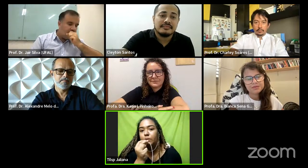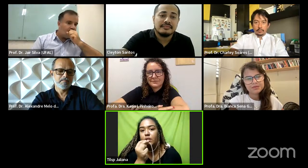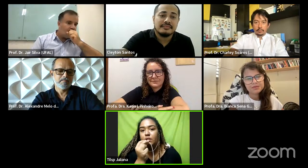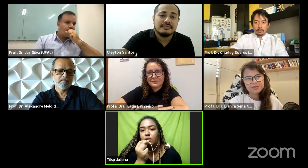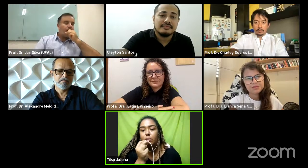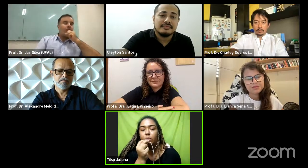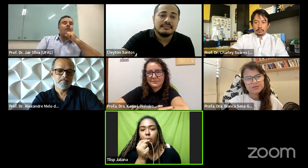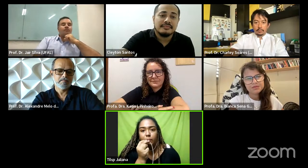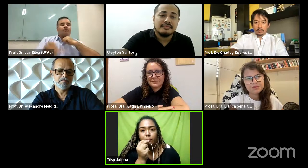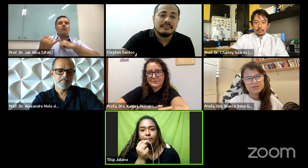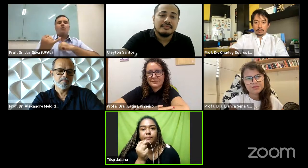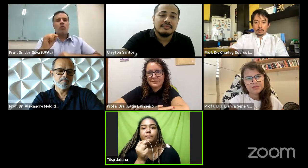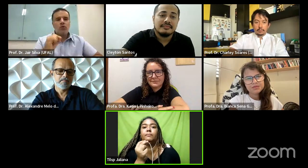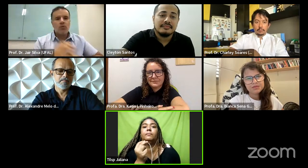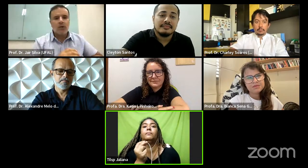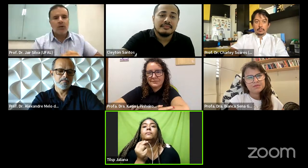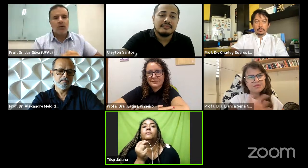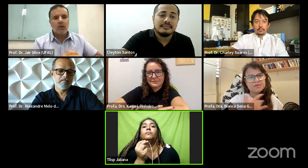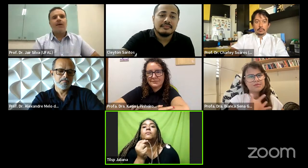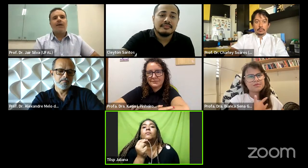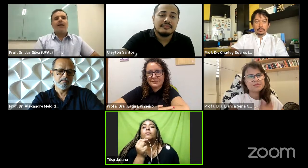fenômeno. Isso é muito bom.